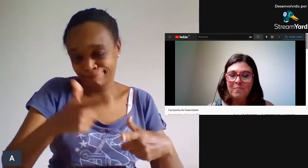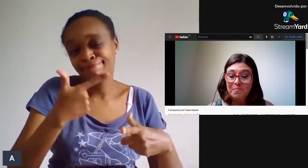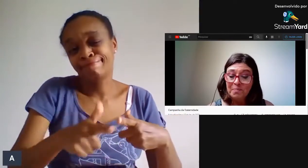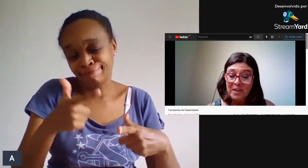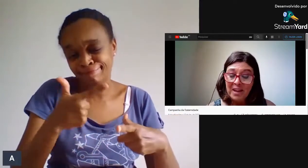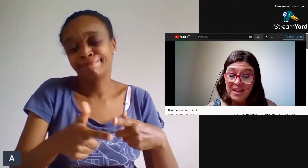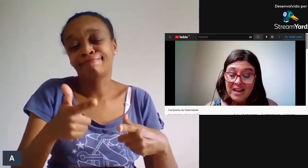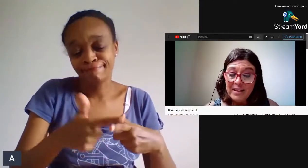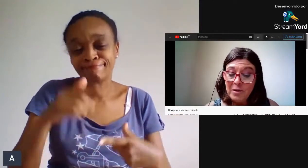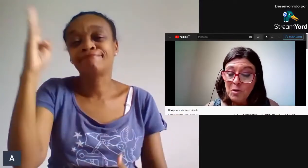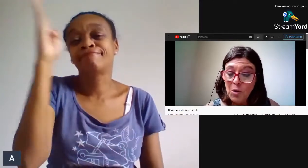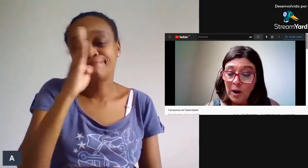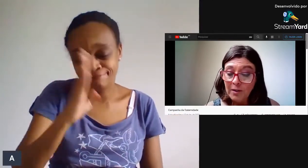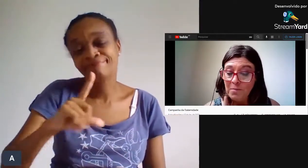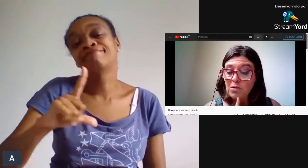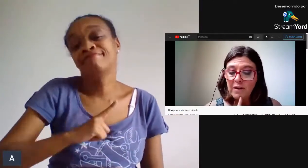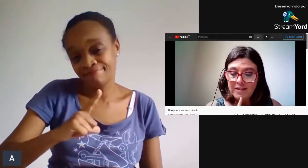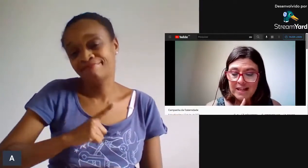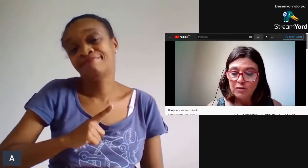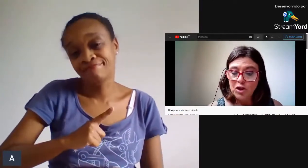não é? Então, em